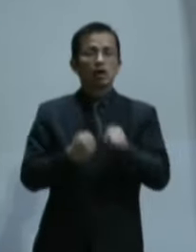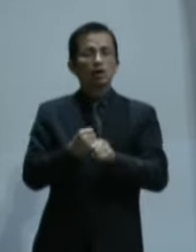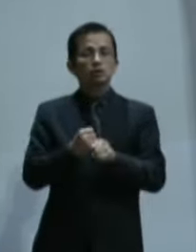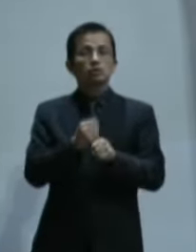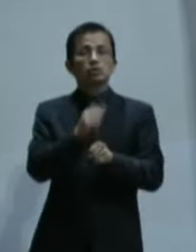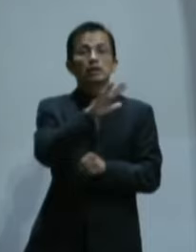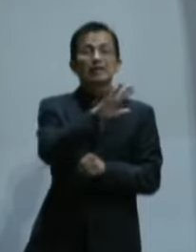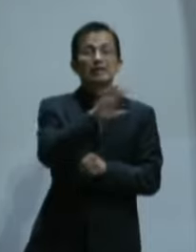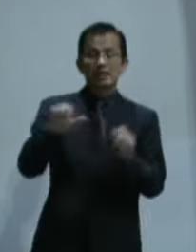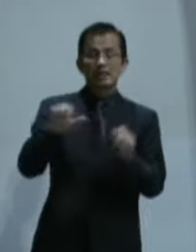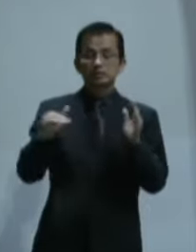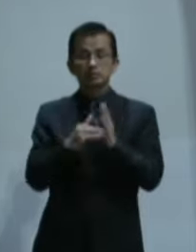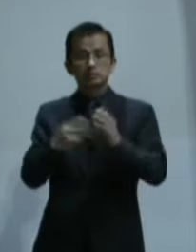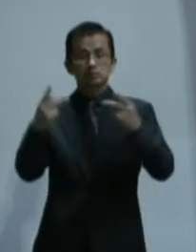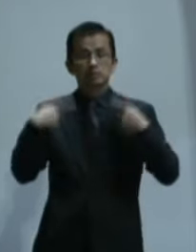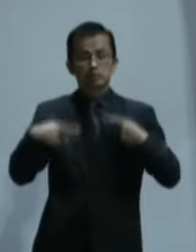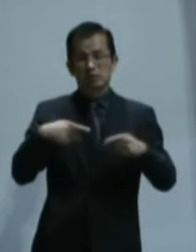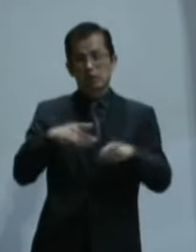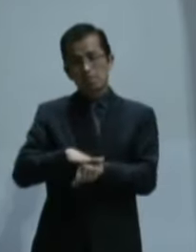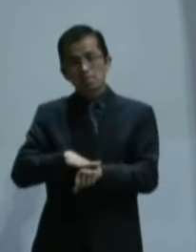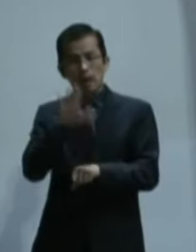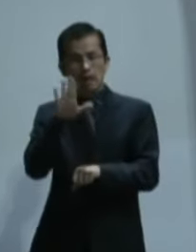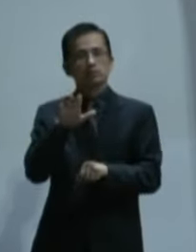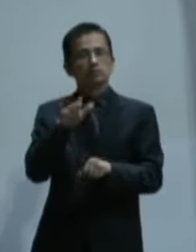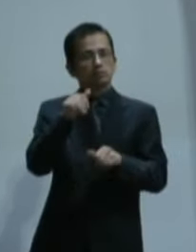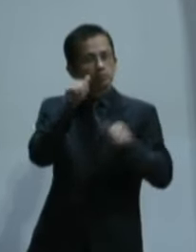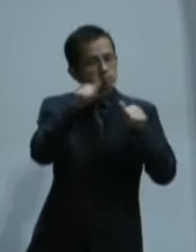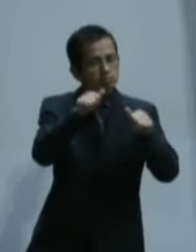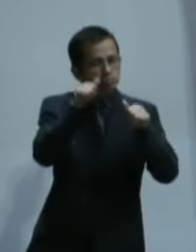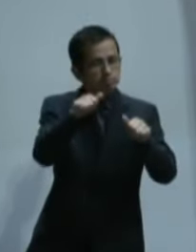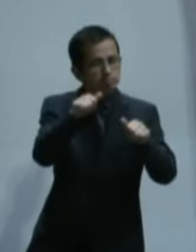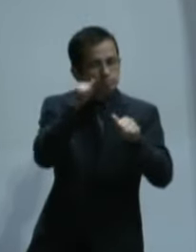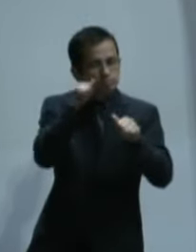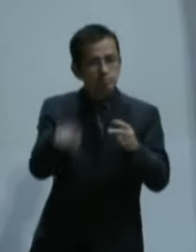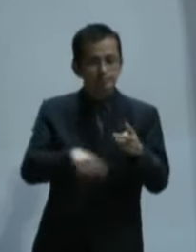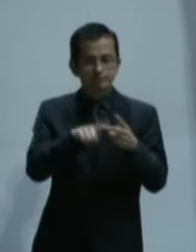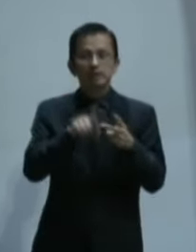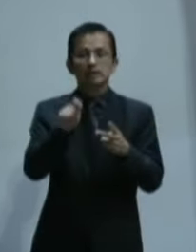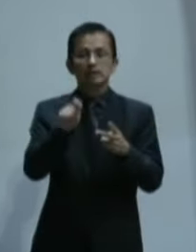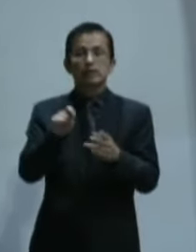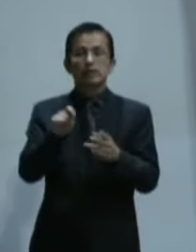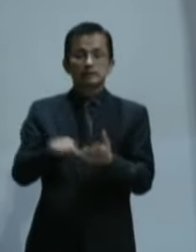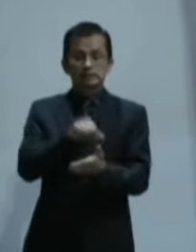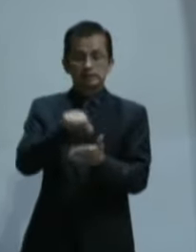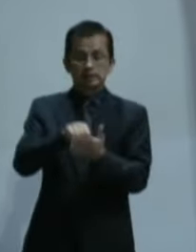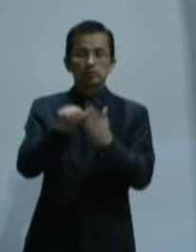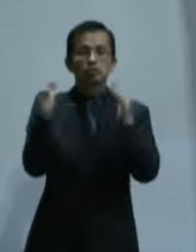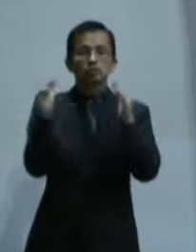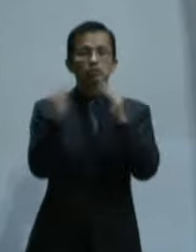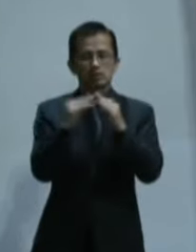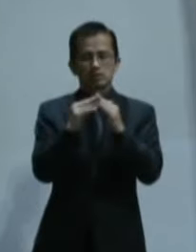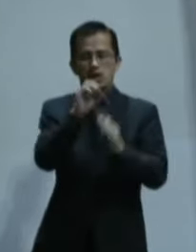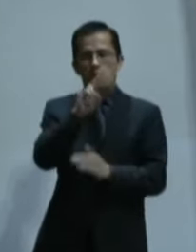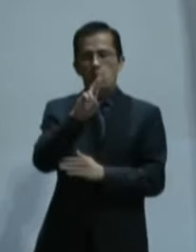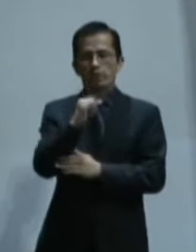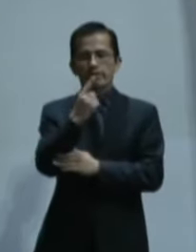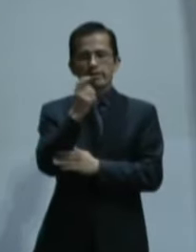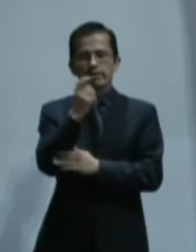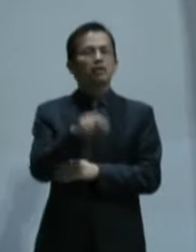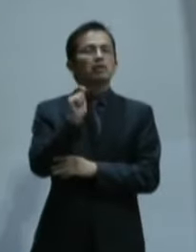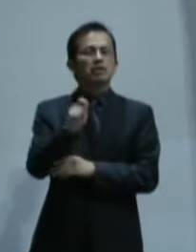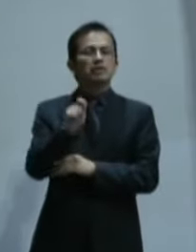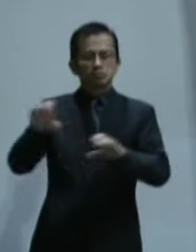de 500,000 personas en todo el país centros casa origen son unos centros comunitarios eh de